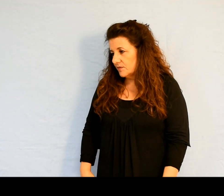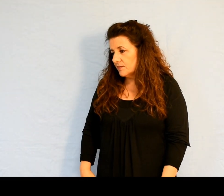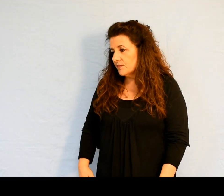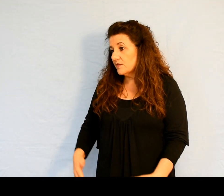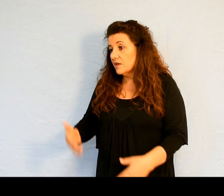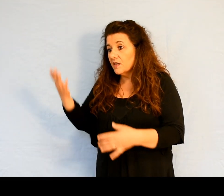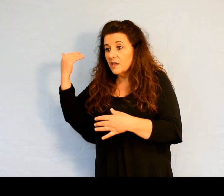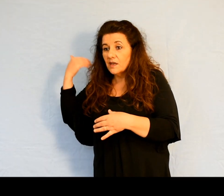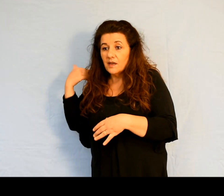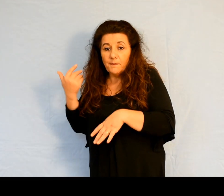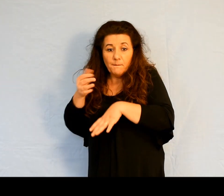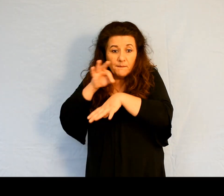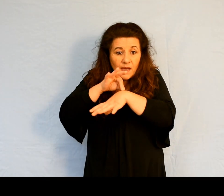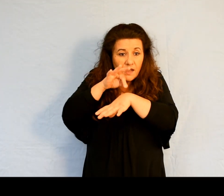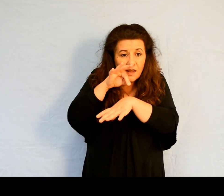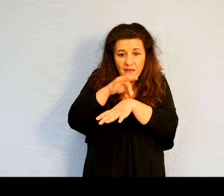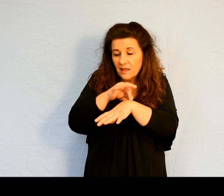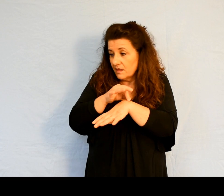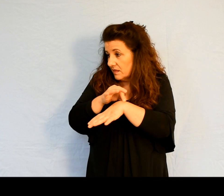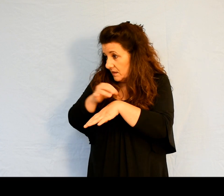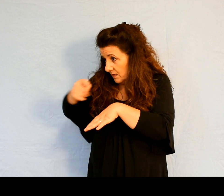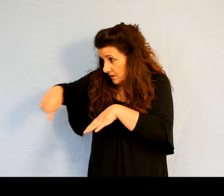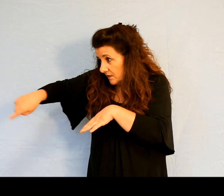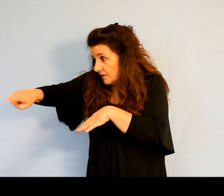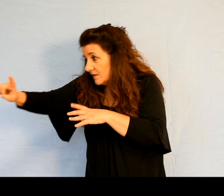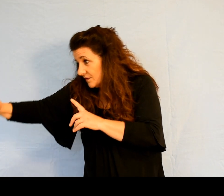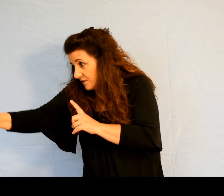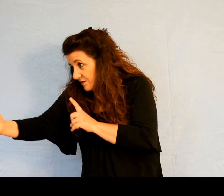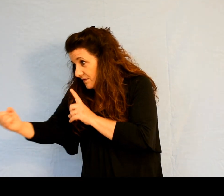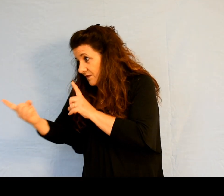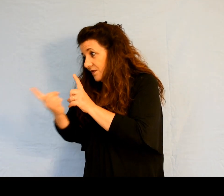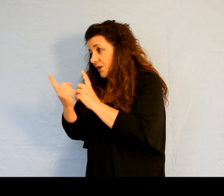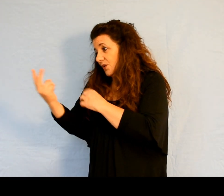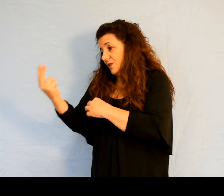J'étais malade et vous m'avez visité.